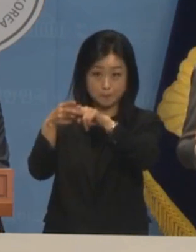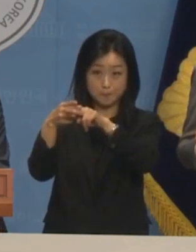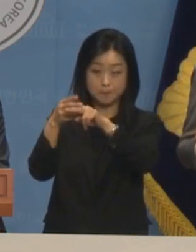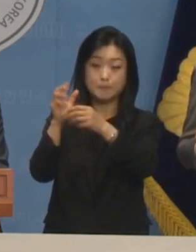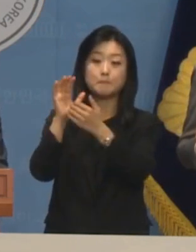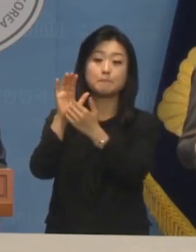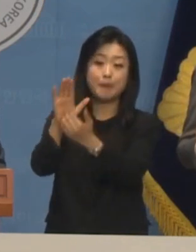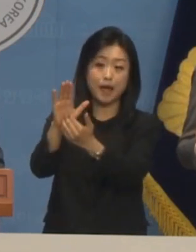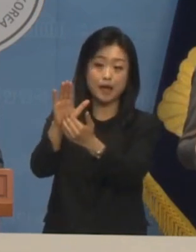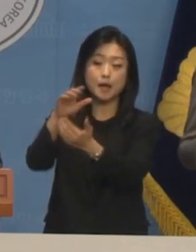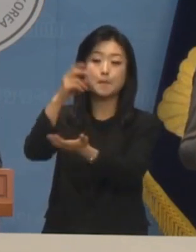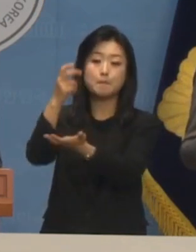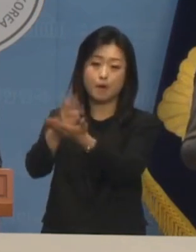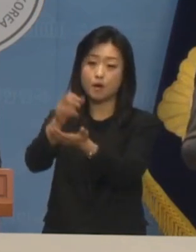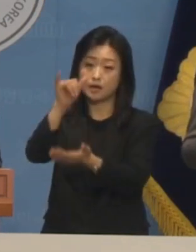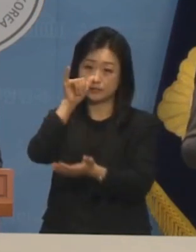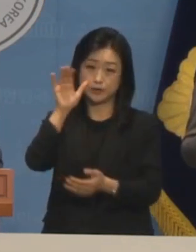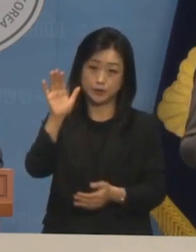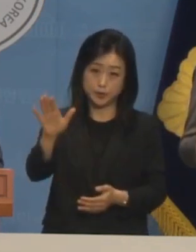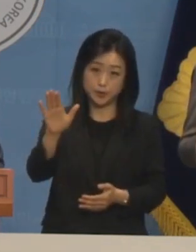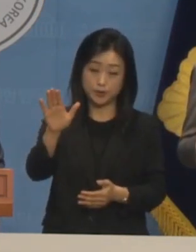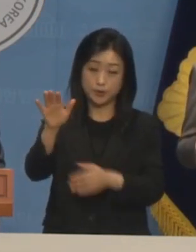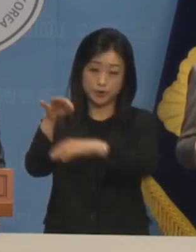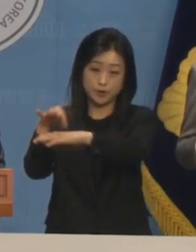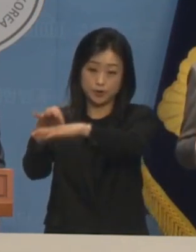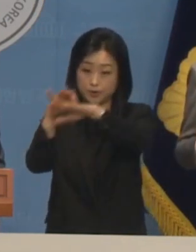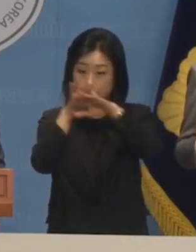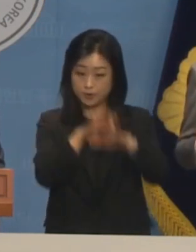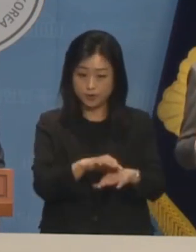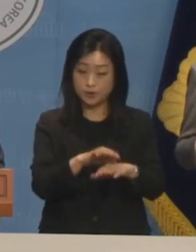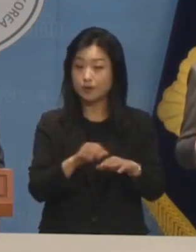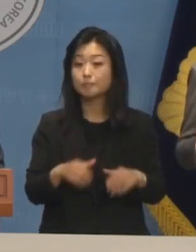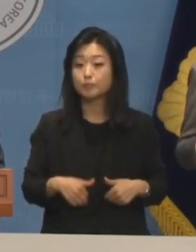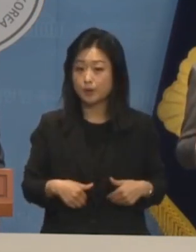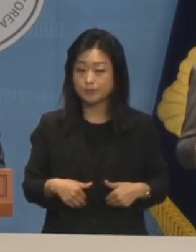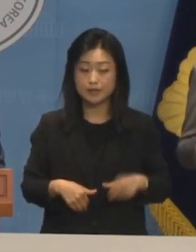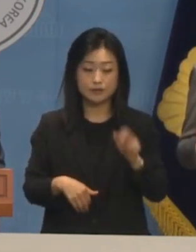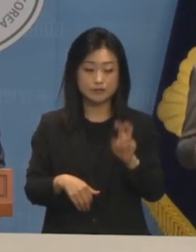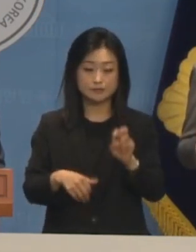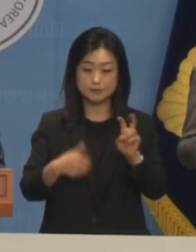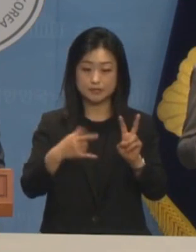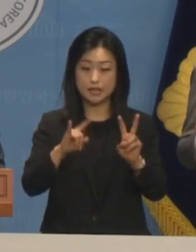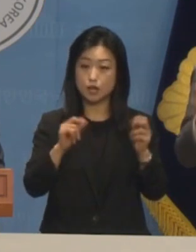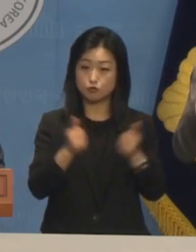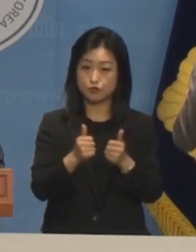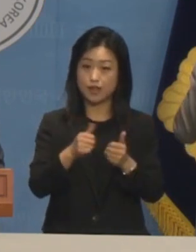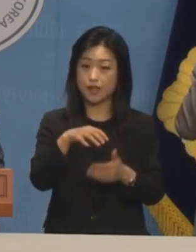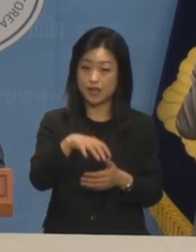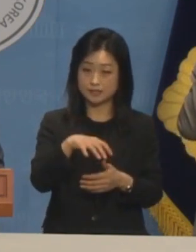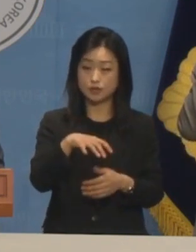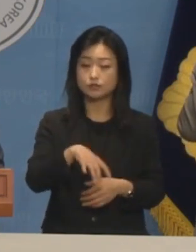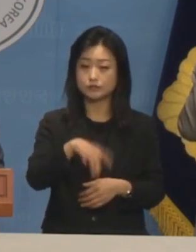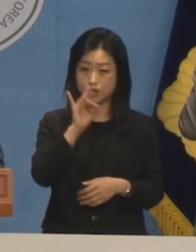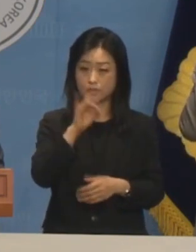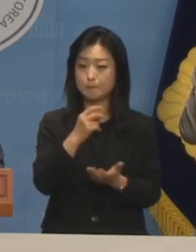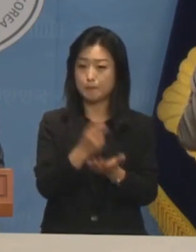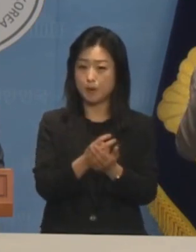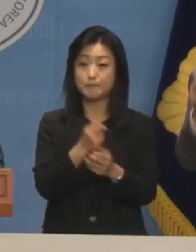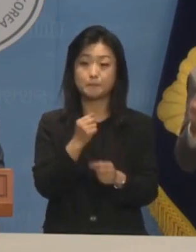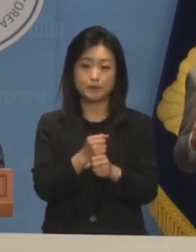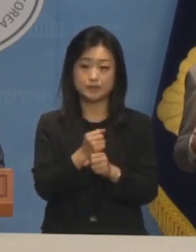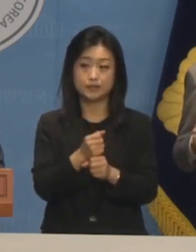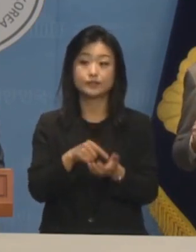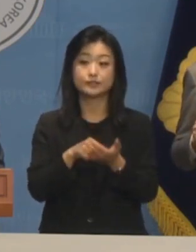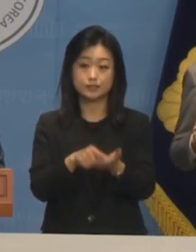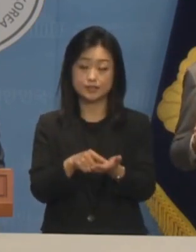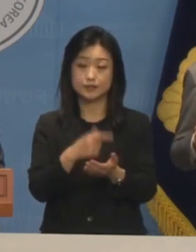독점규제법에 칼날을 대고 있습니다. 우리도 22대 국회 첫 정기국회에서 온라인 플랫폼 규제 법률을 입법화해야